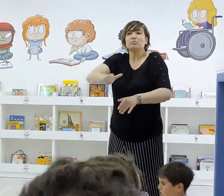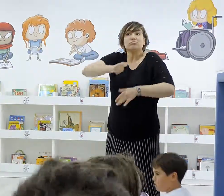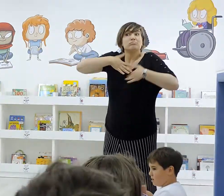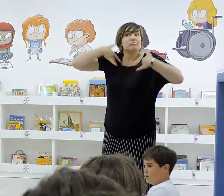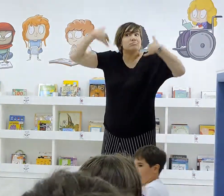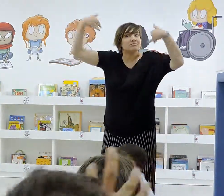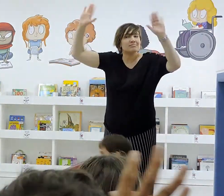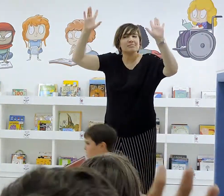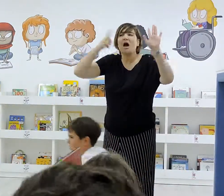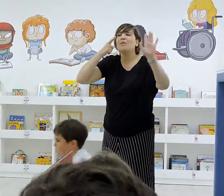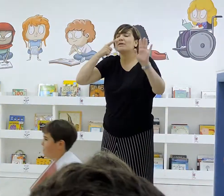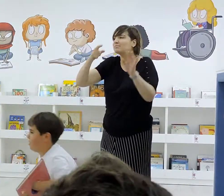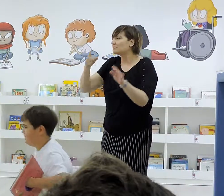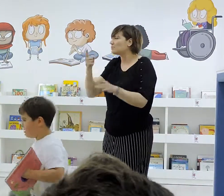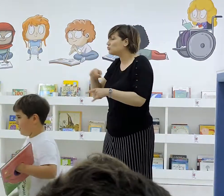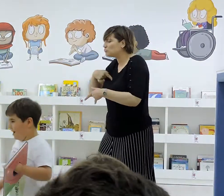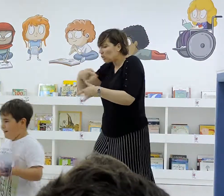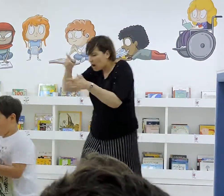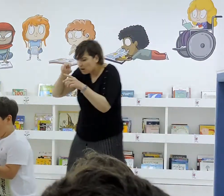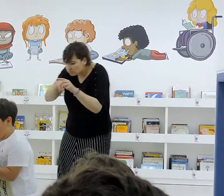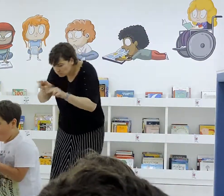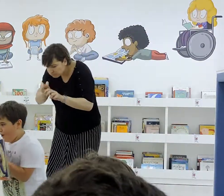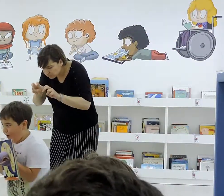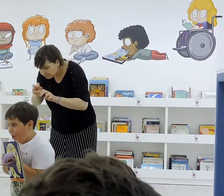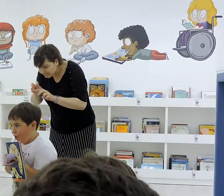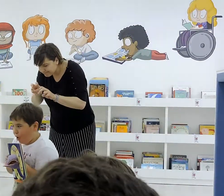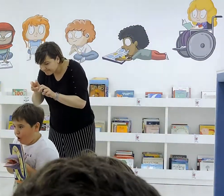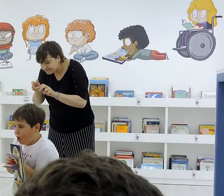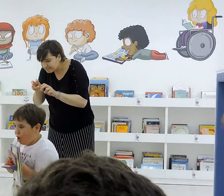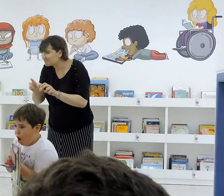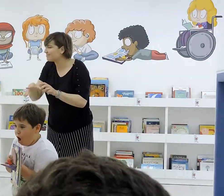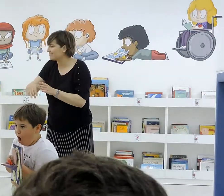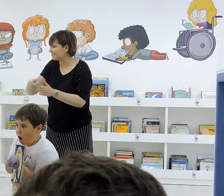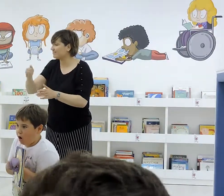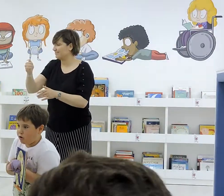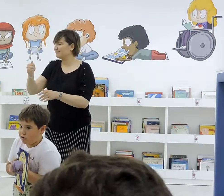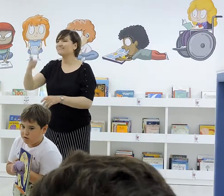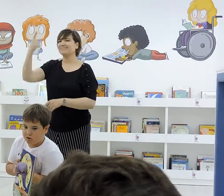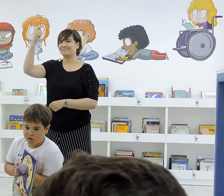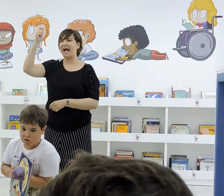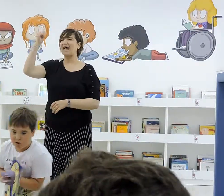ver, algo que tenga por aquí que pueda lanzar. Alex, sentado.